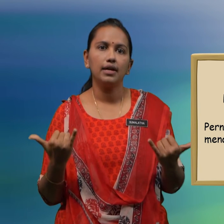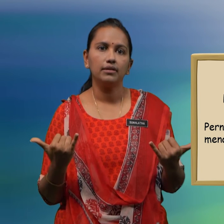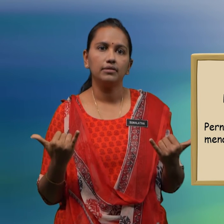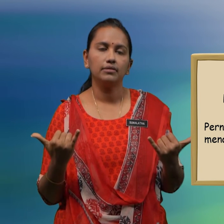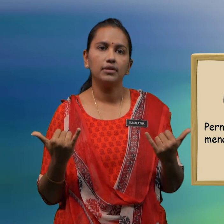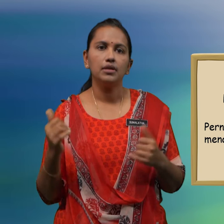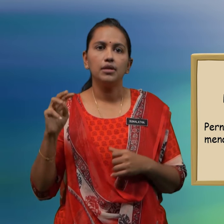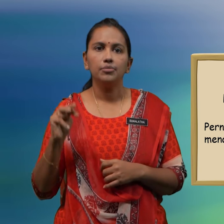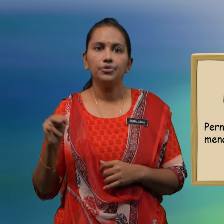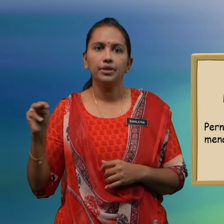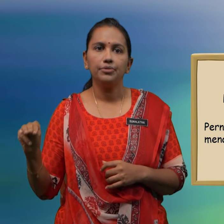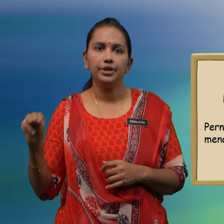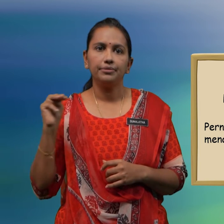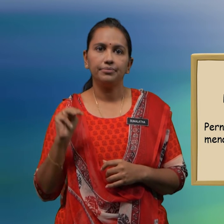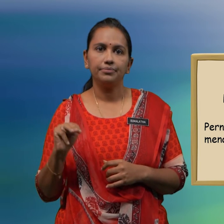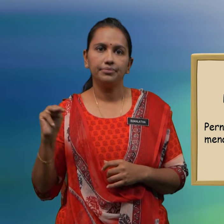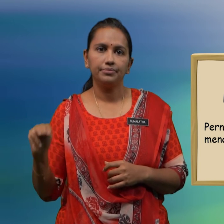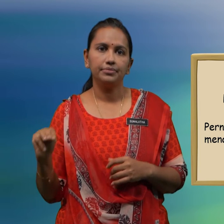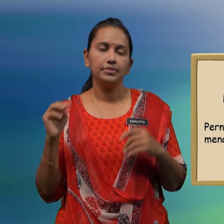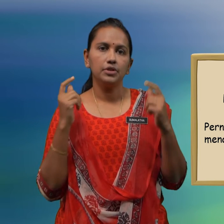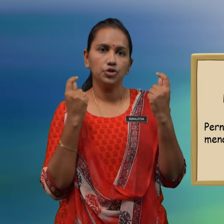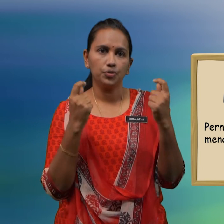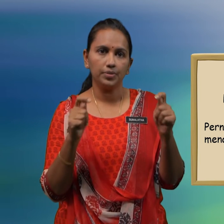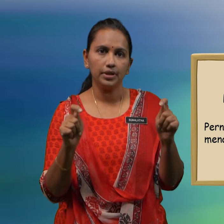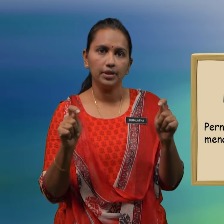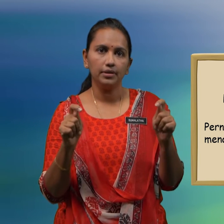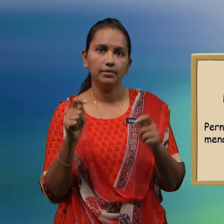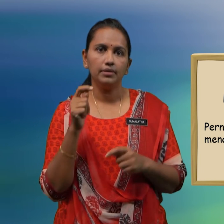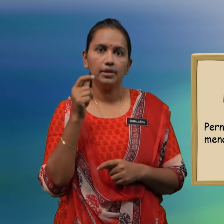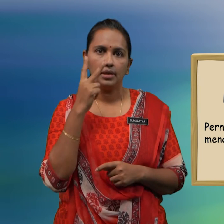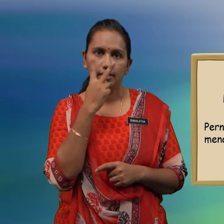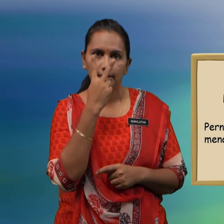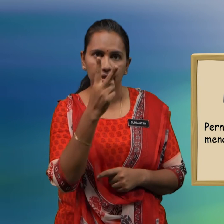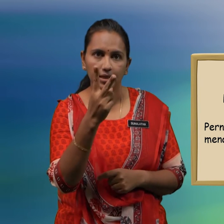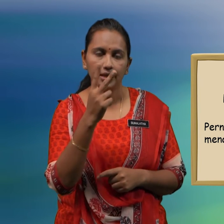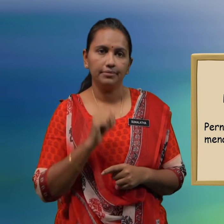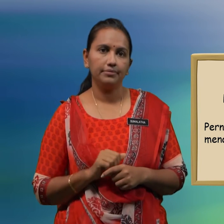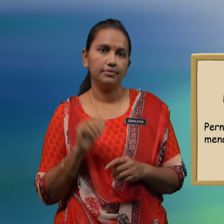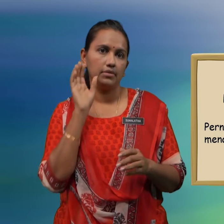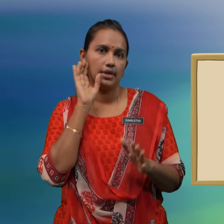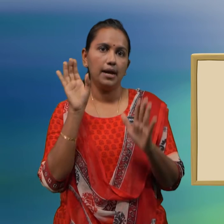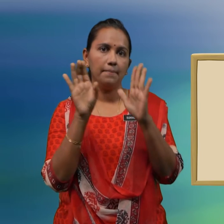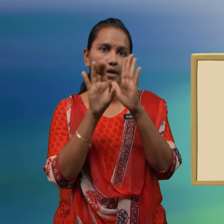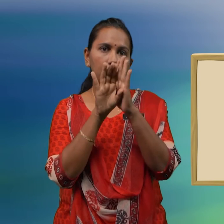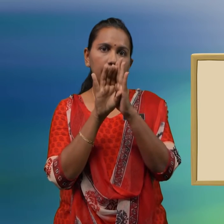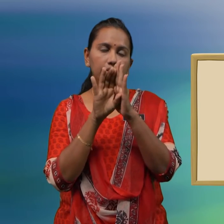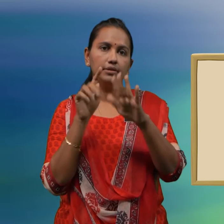Sekarang, murid-murid, cuba lihat gambar